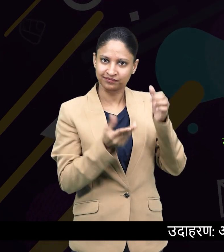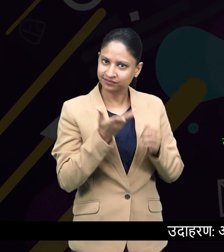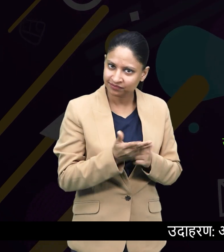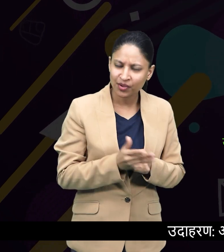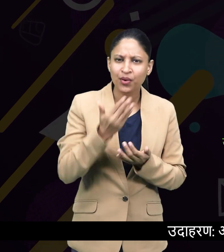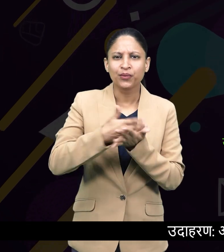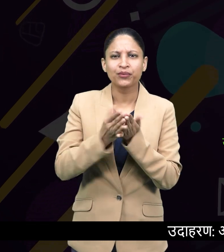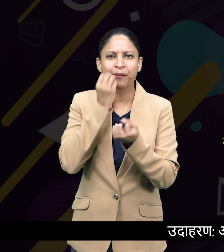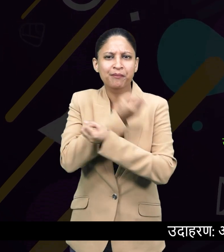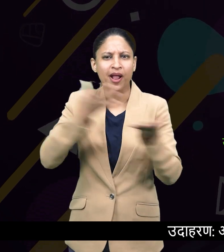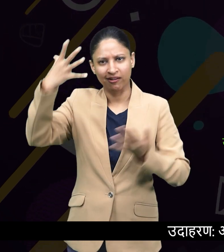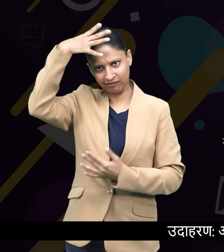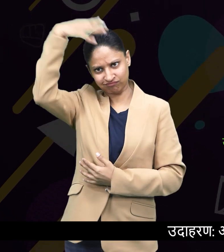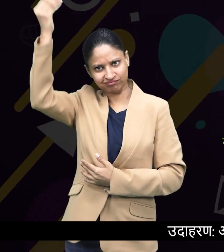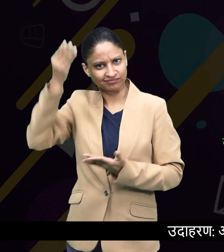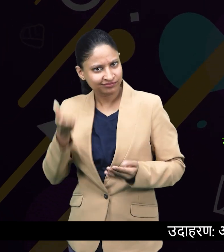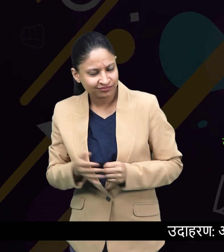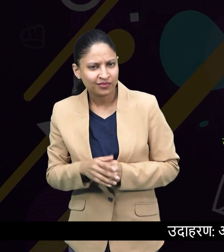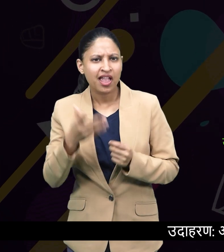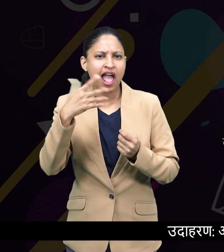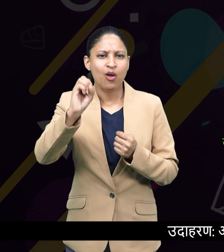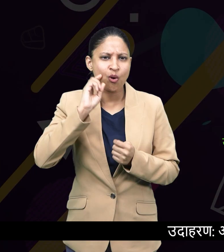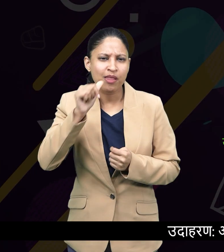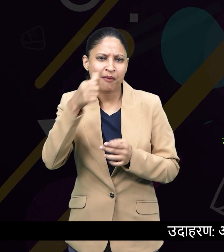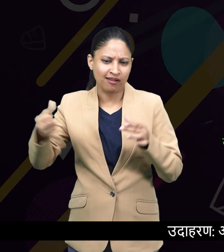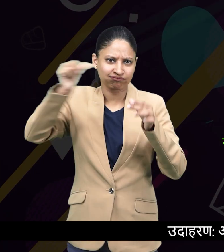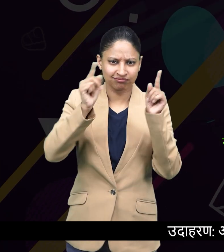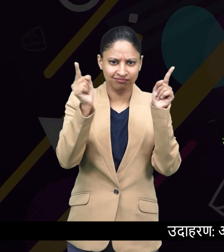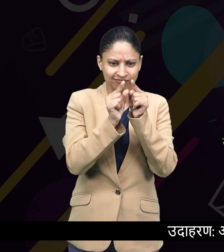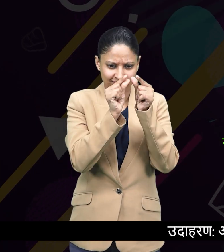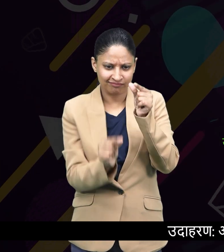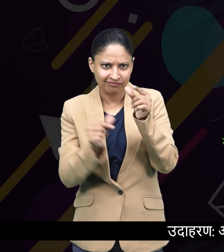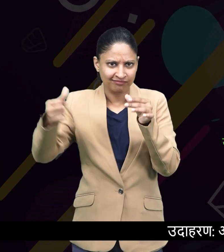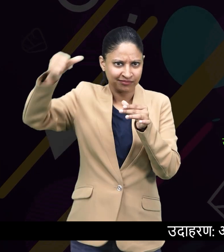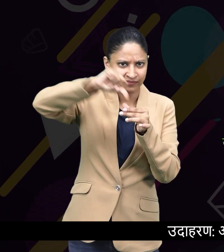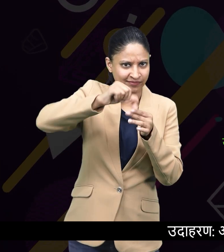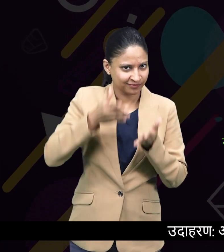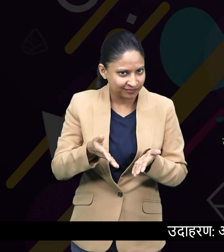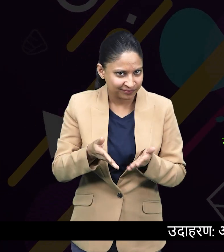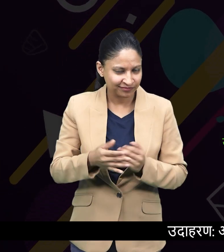आइसक्रीम कोन, पार्टी हैट, फनल।